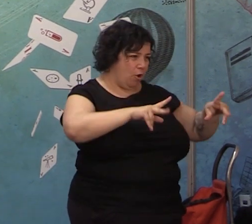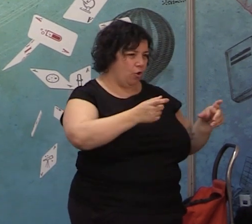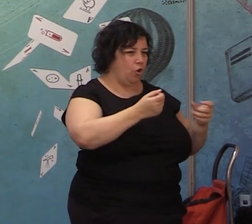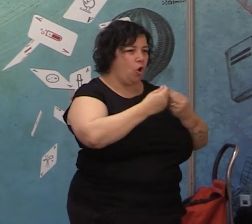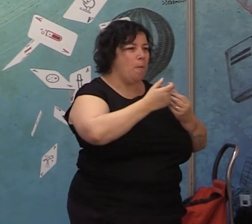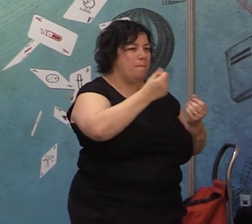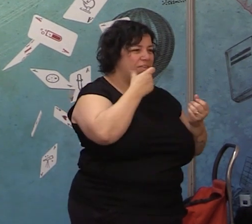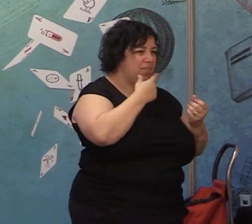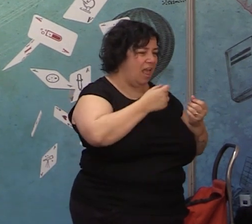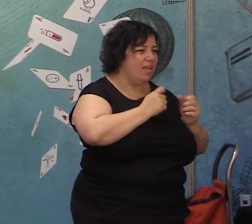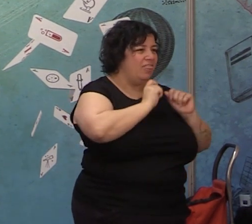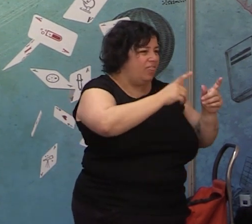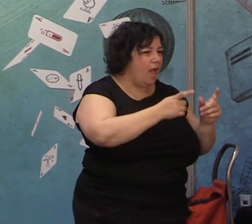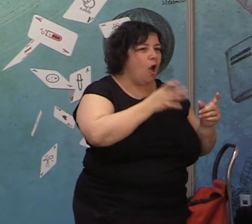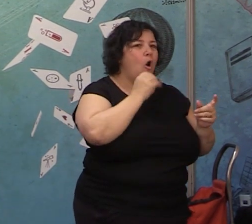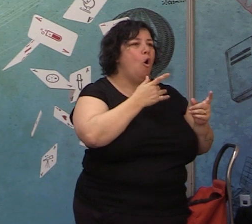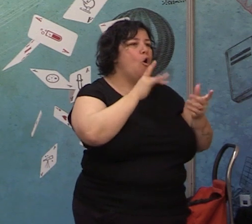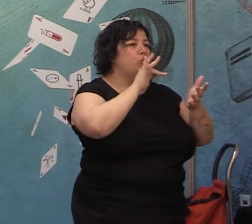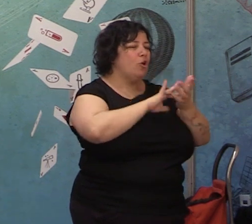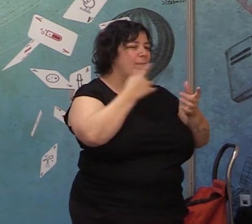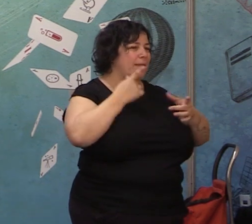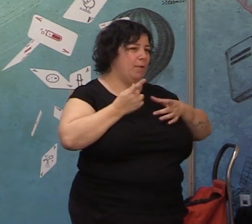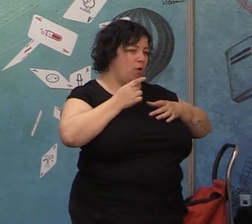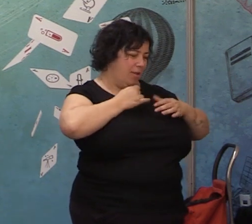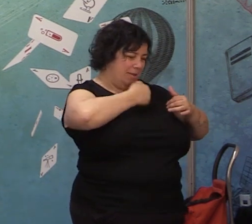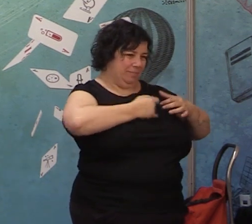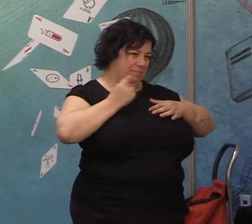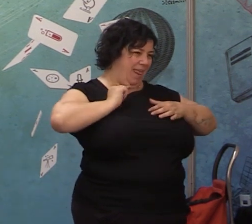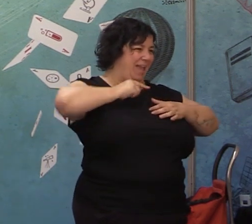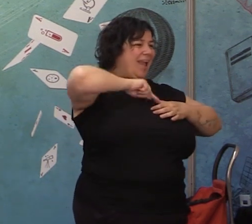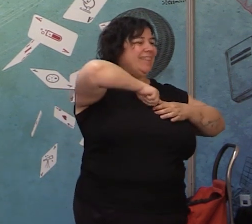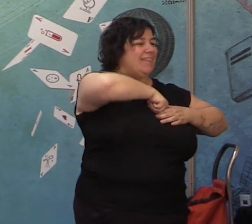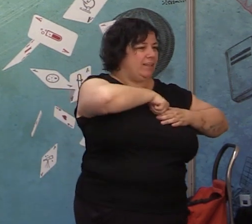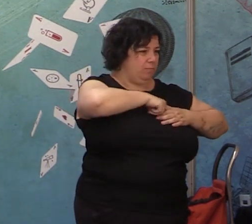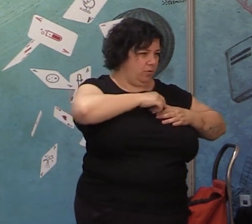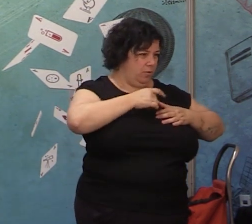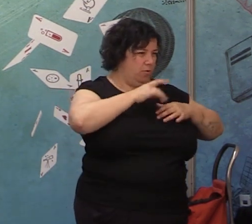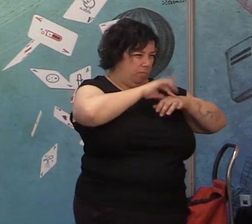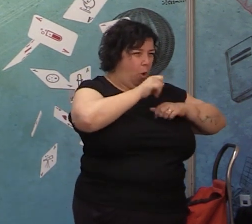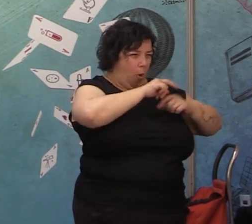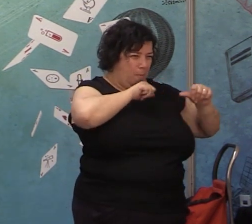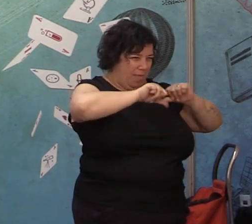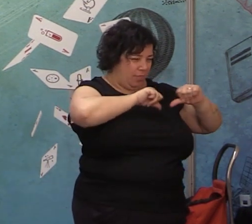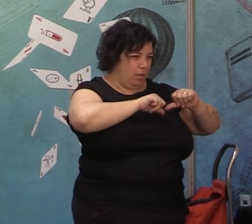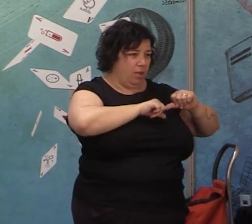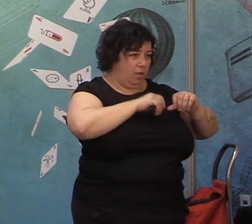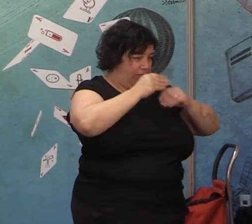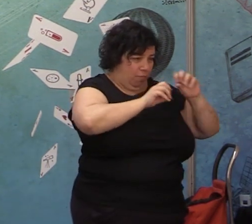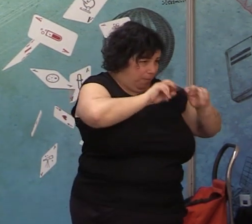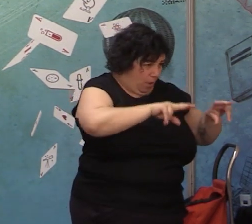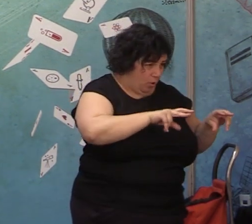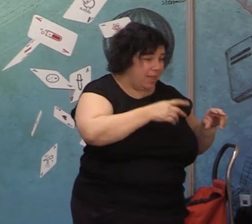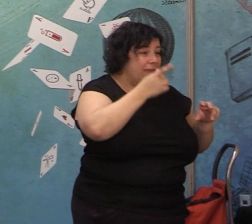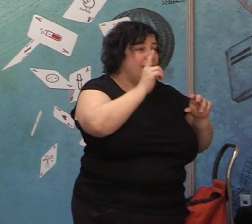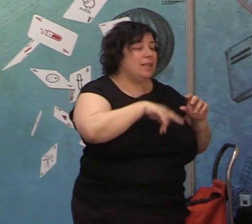farmacológicamente como a la hora de hacerle un cateterismo y abrirle la arteria rápidamente. Y también las derivamos